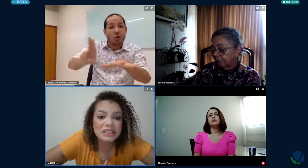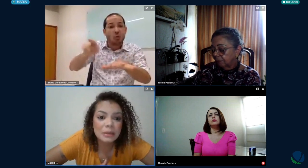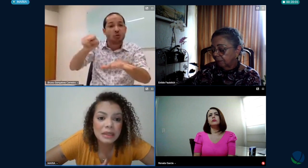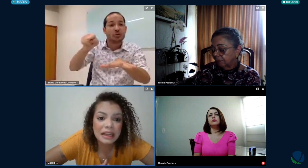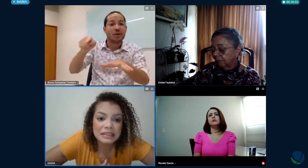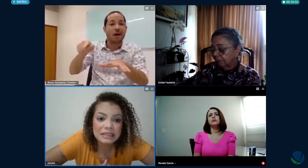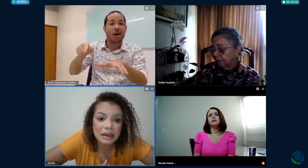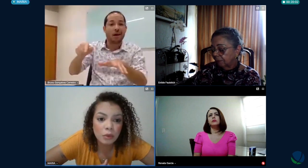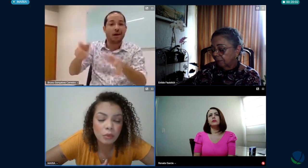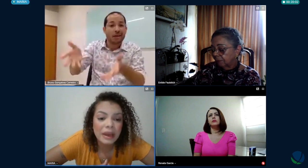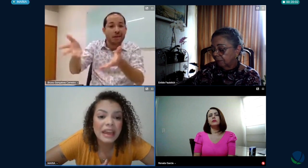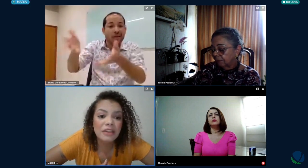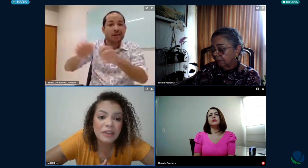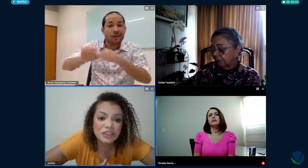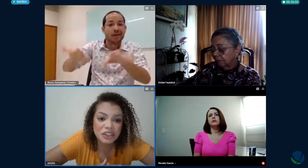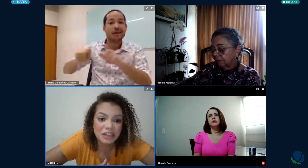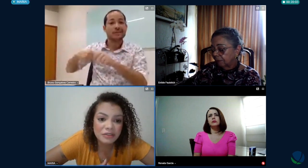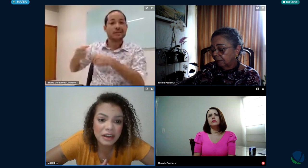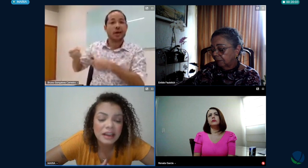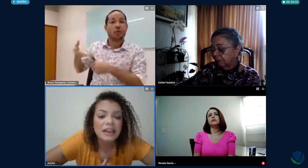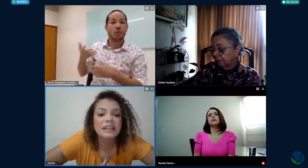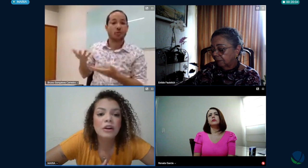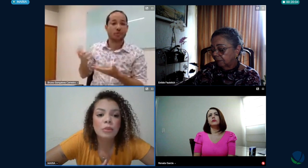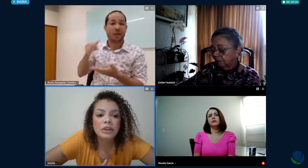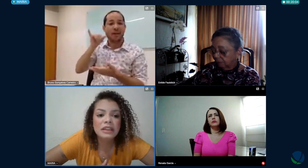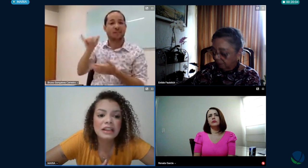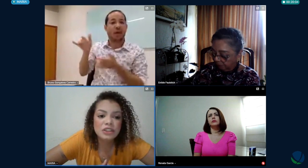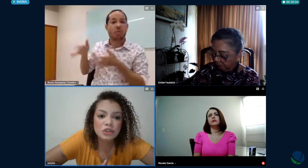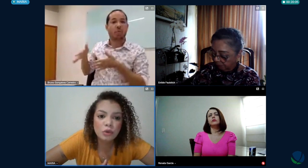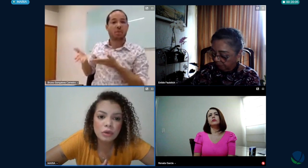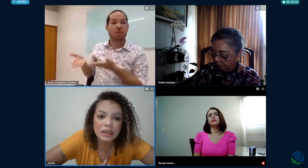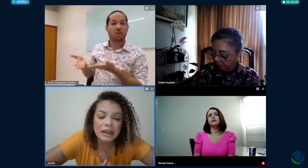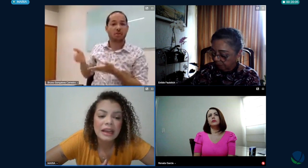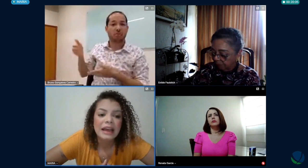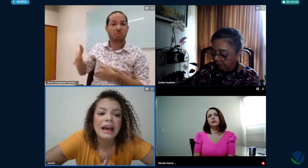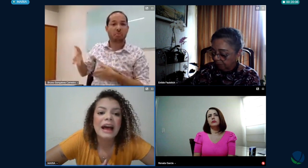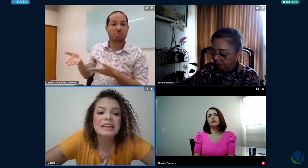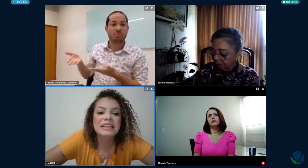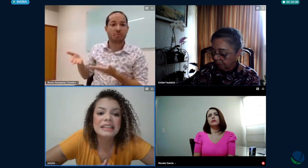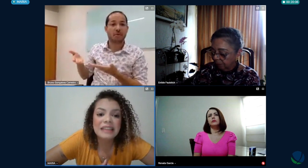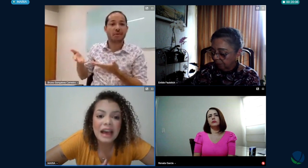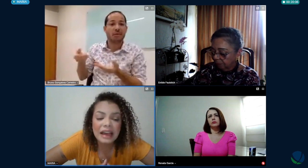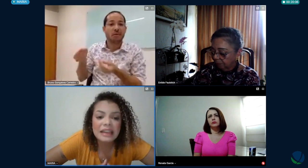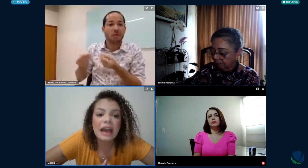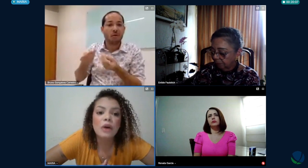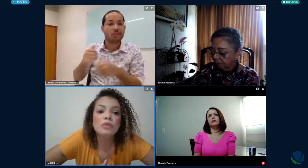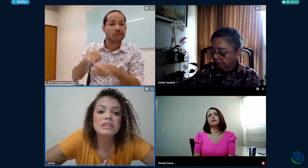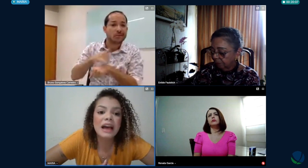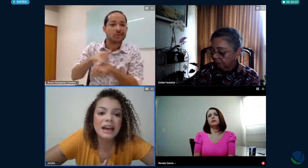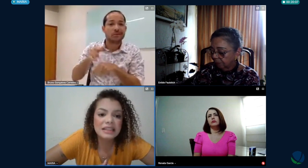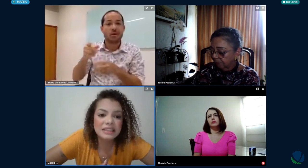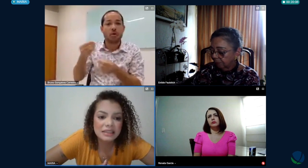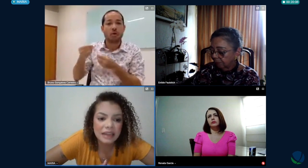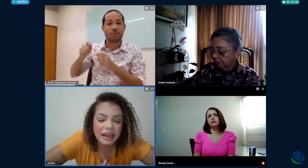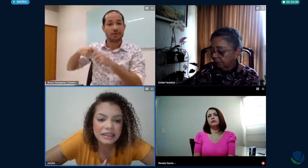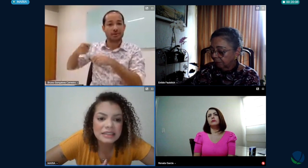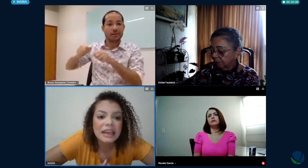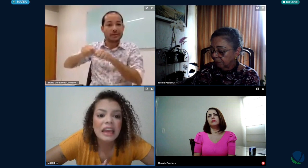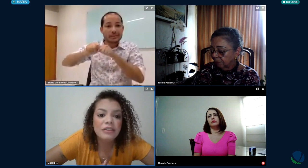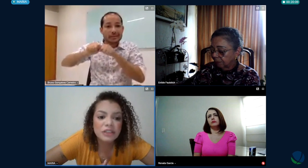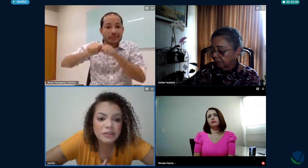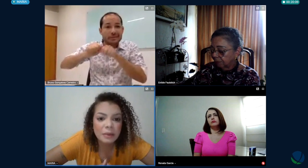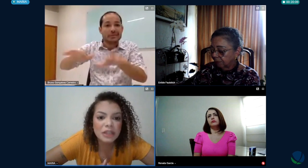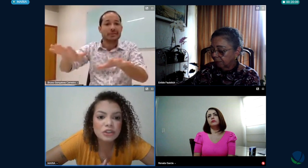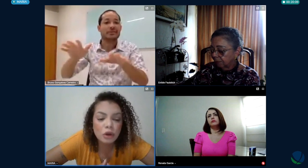possibilitar a disseminação efetiva da comunidade surda aceitar e a usar esses